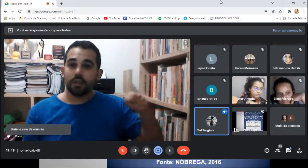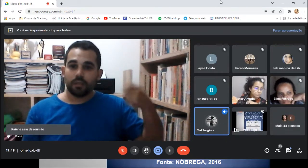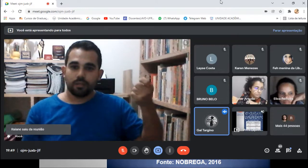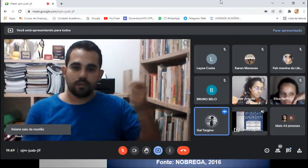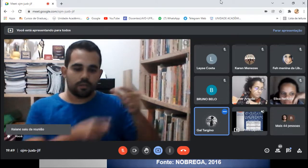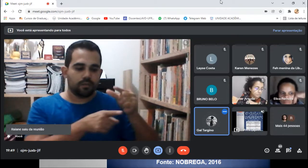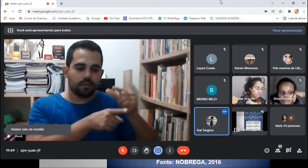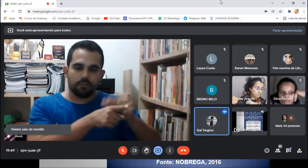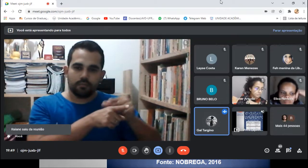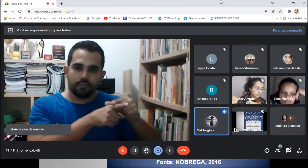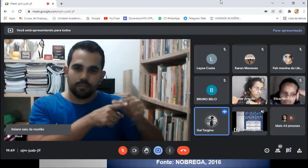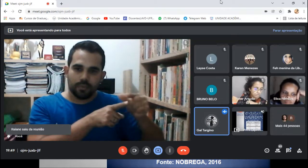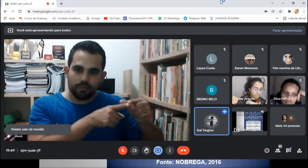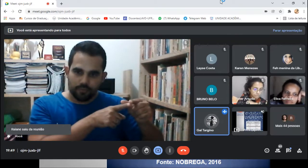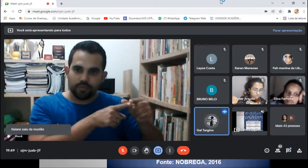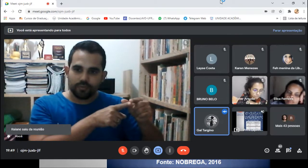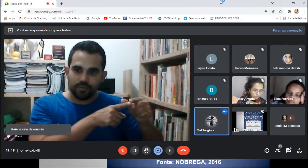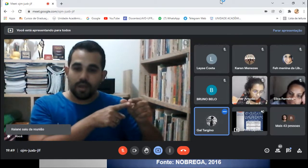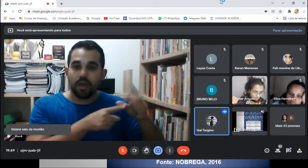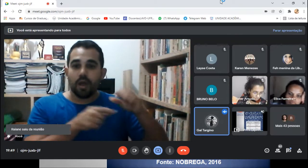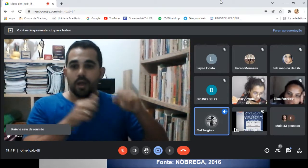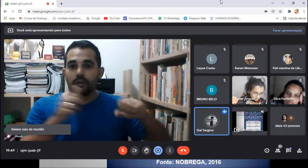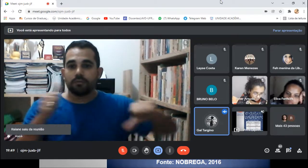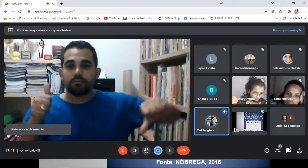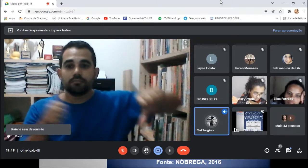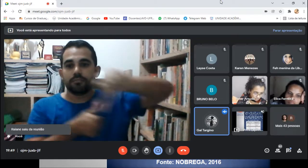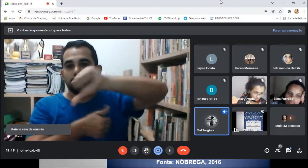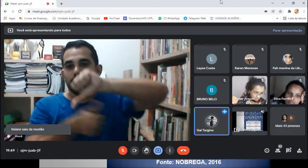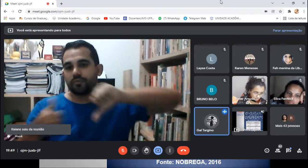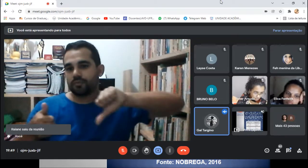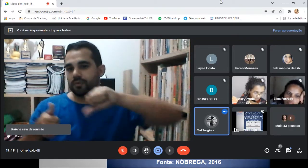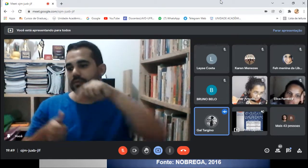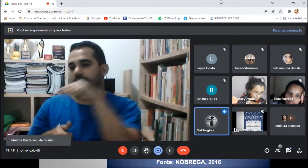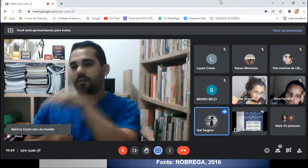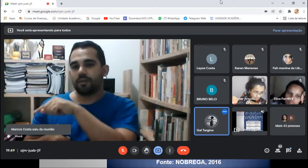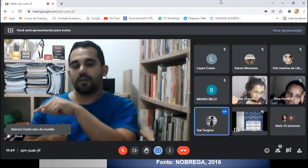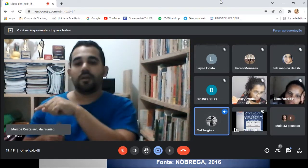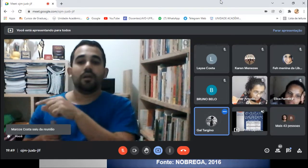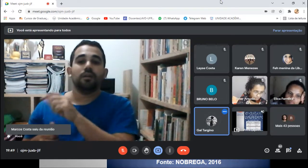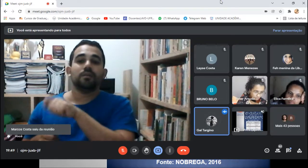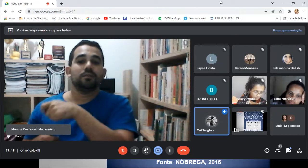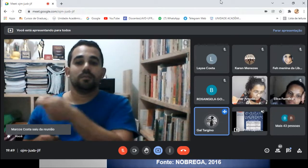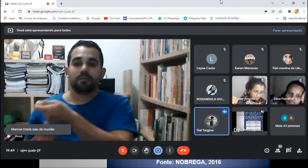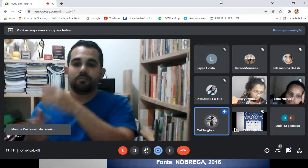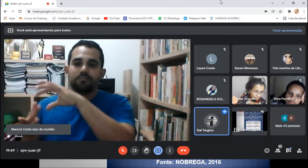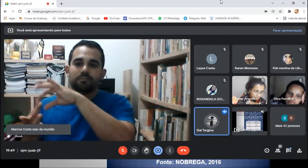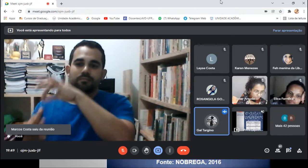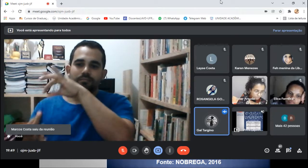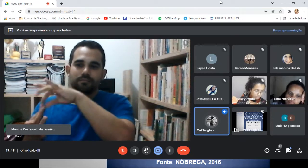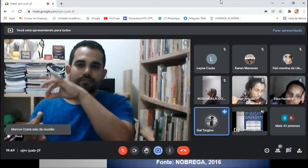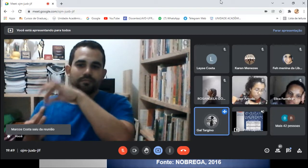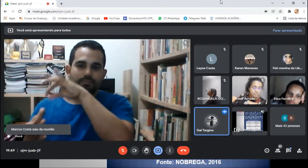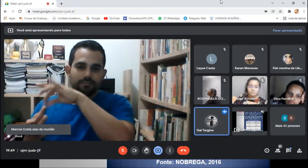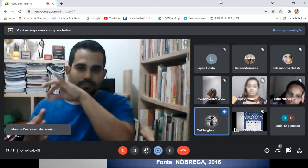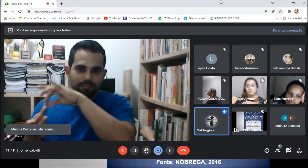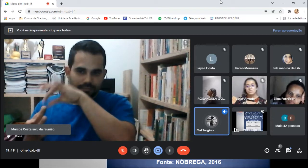fonologia. O sinal é esse. São os pares mínimos das palavras, certo? E nas línguas de sinais, em Libras, o sinal